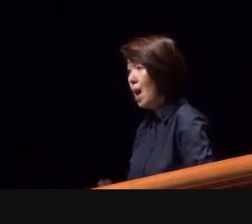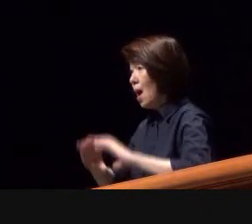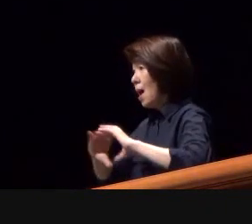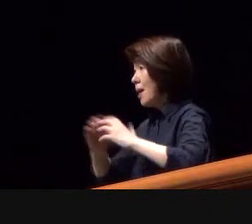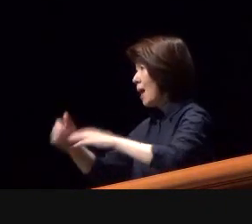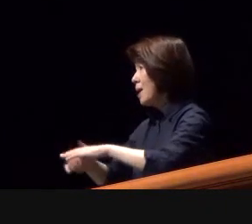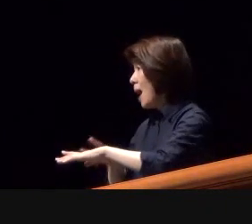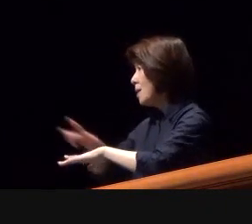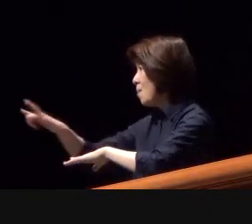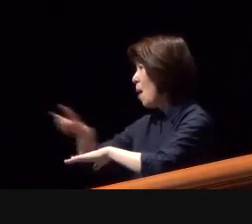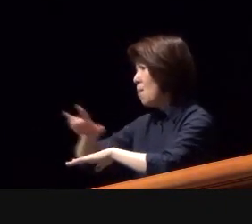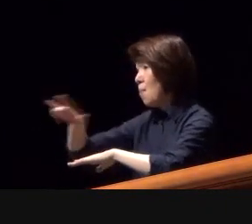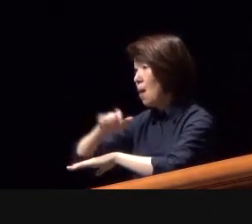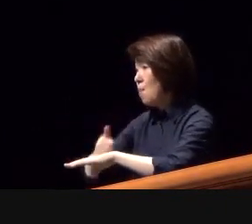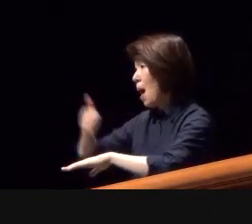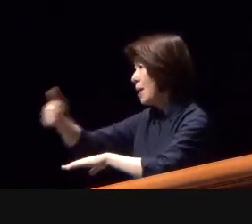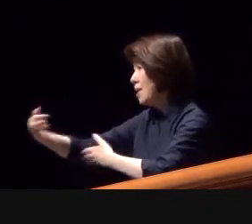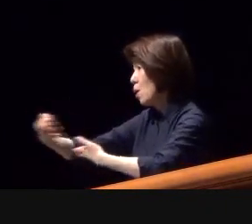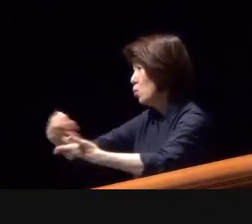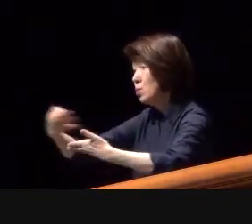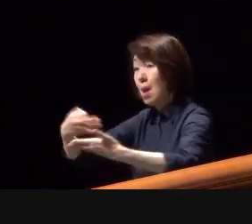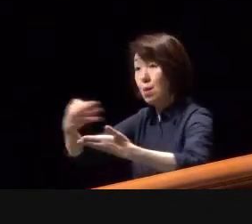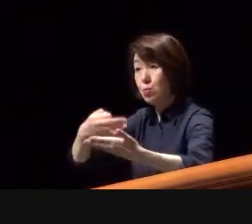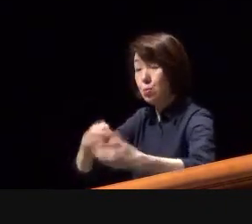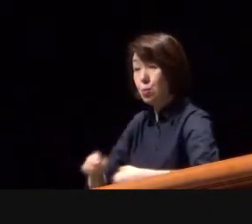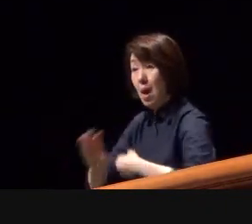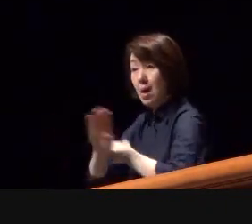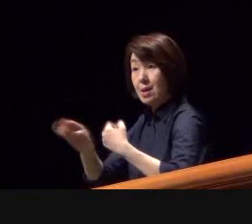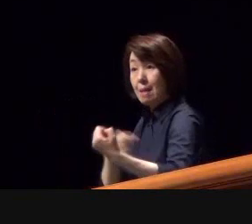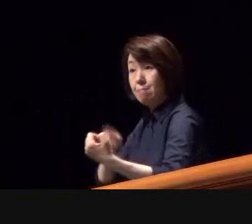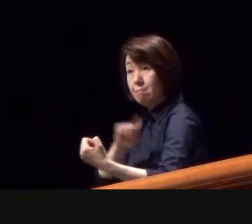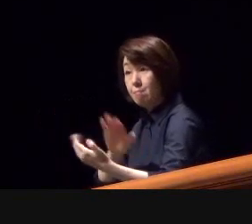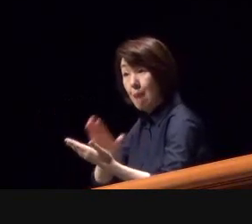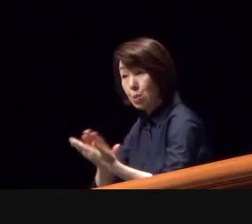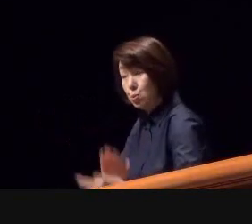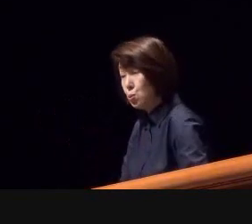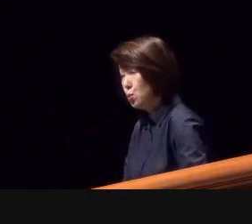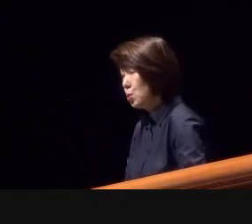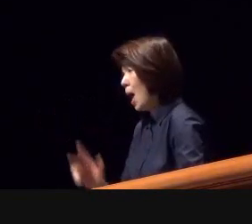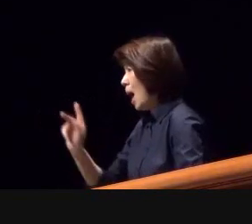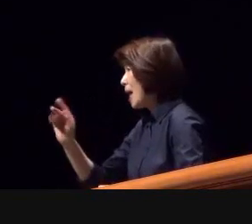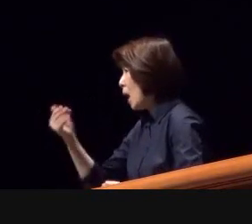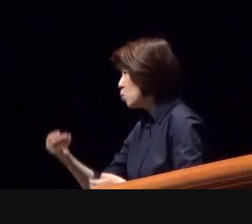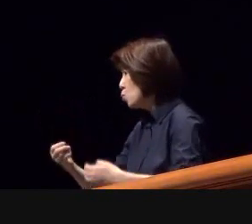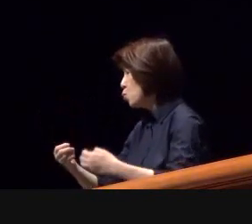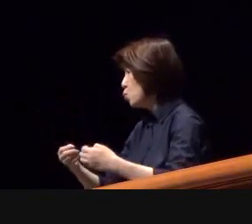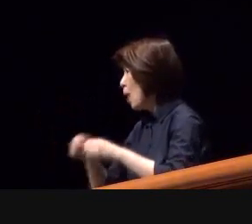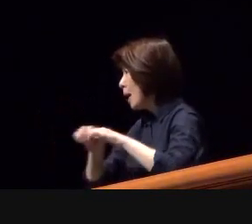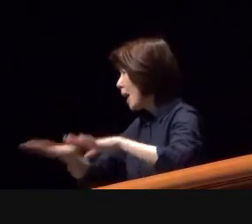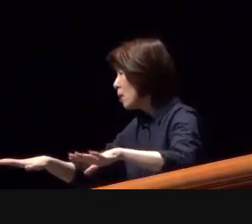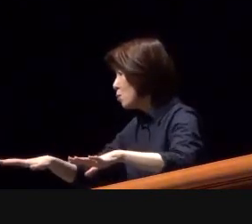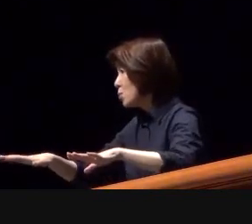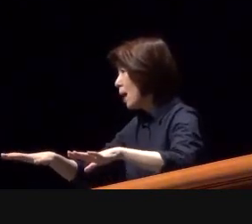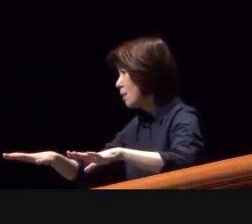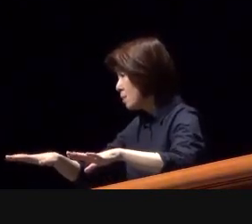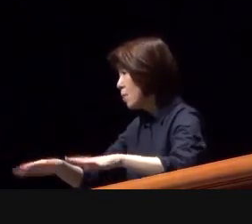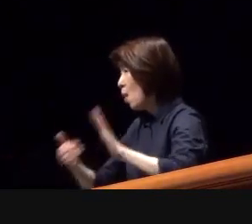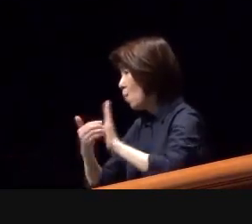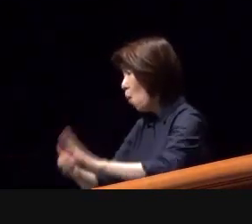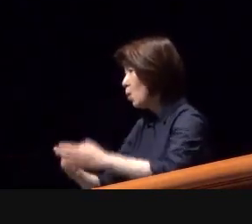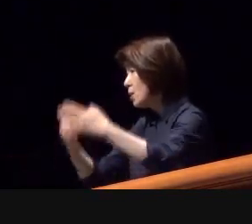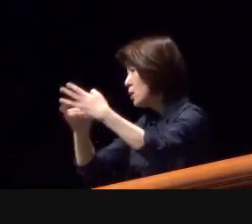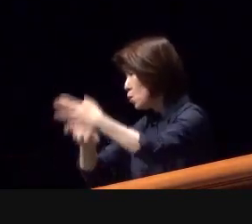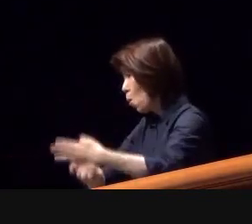外、しかもですね、核拡散防止条約に加盟をしていない国に向けて、原